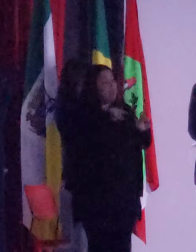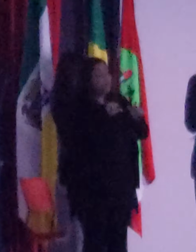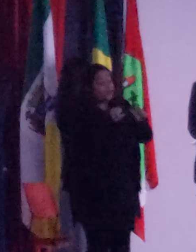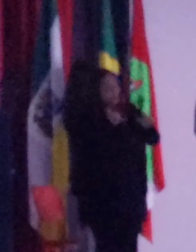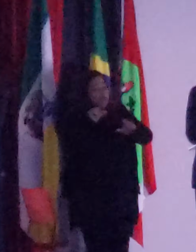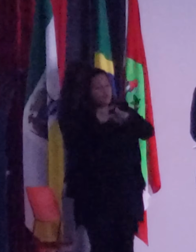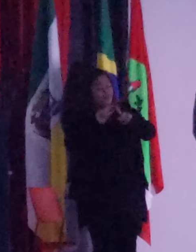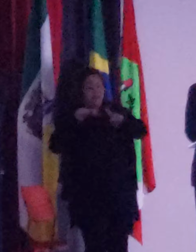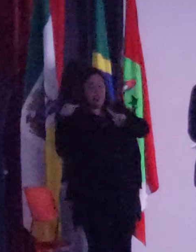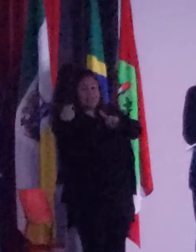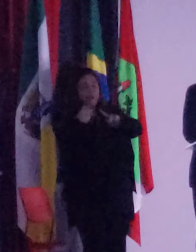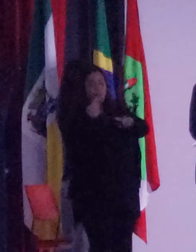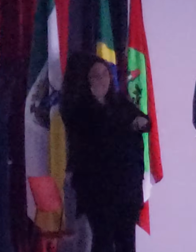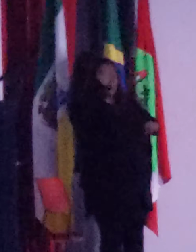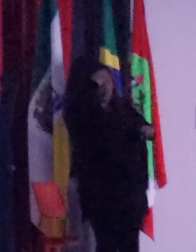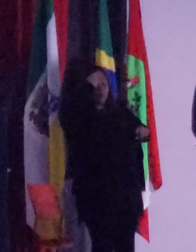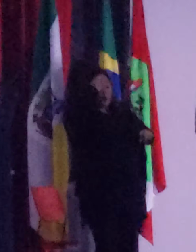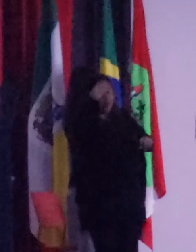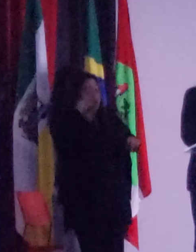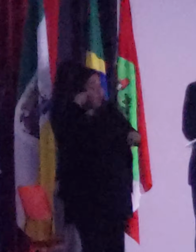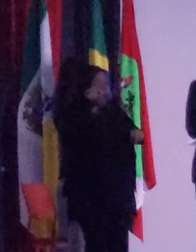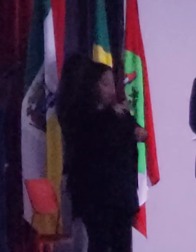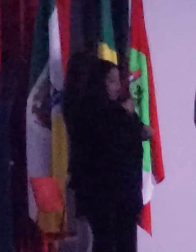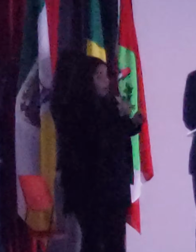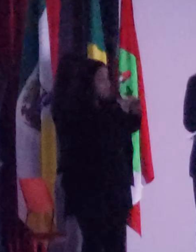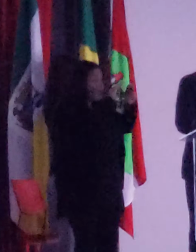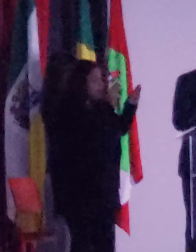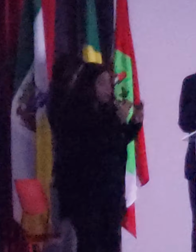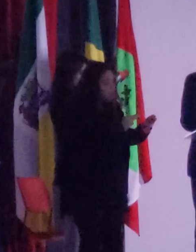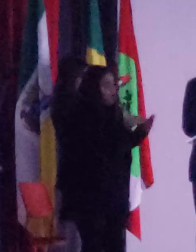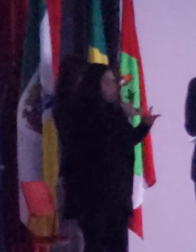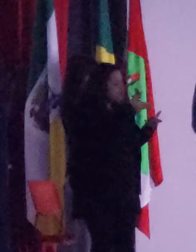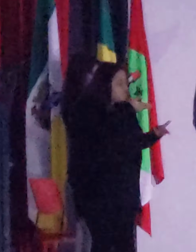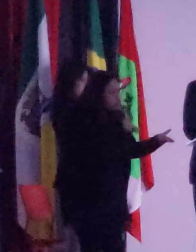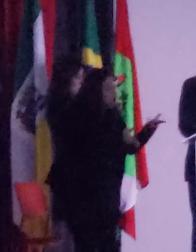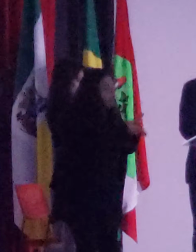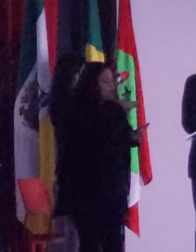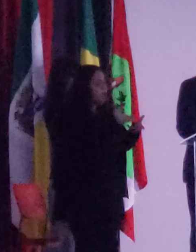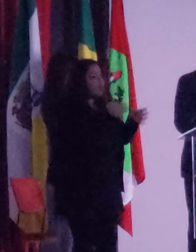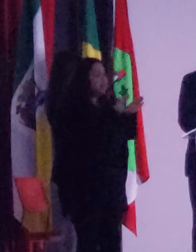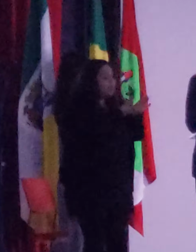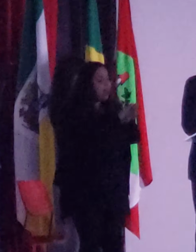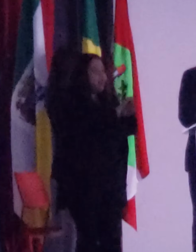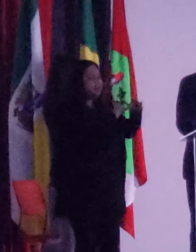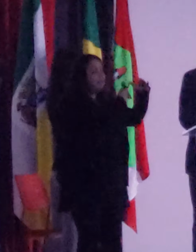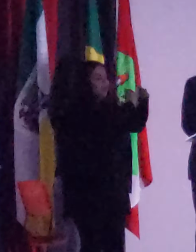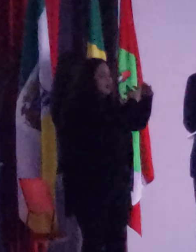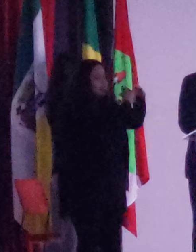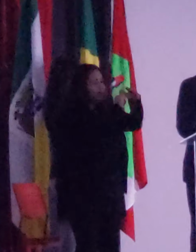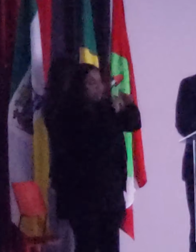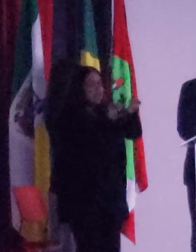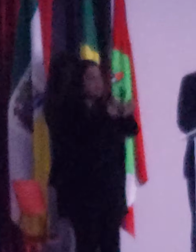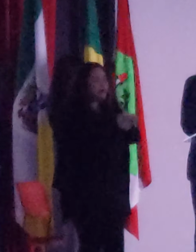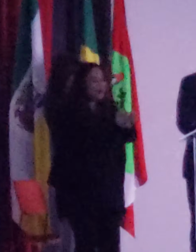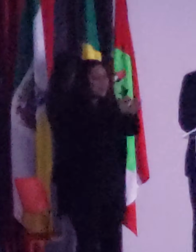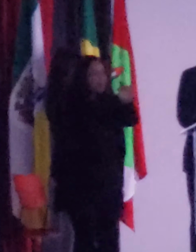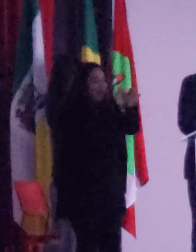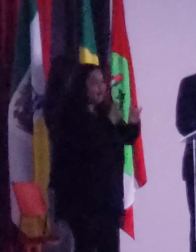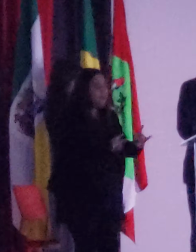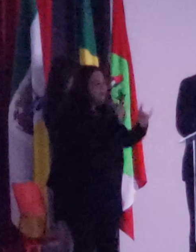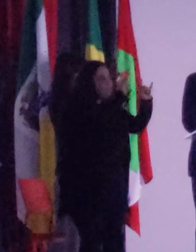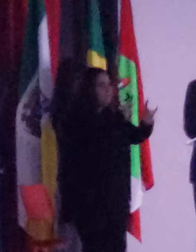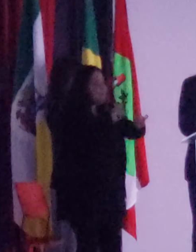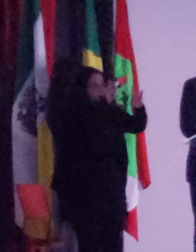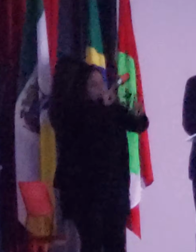em relação às questões de museus e também de entidades em geral,